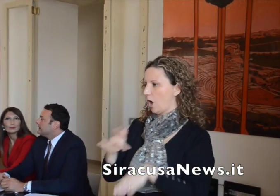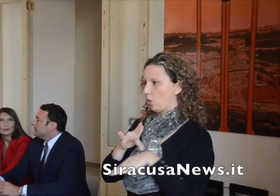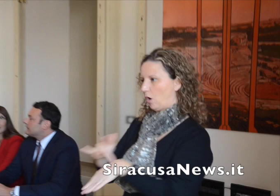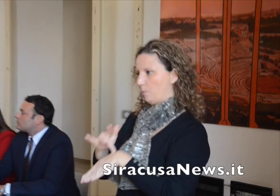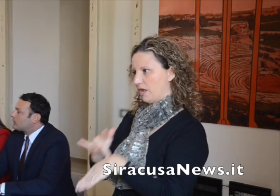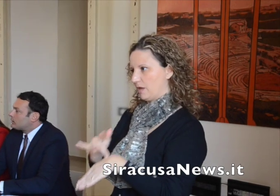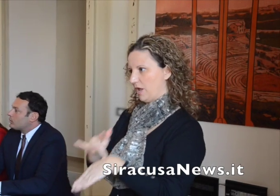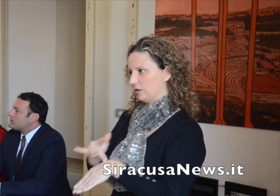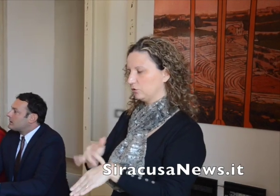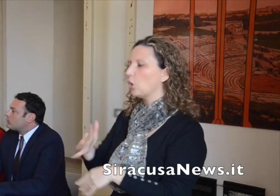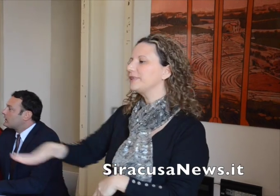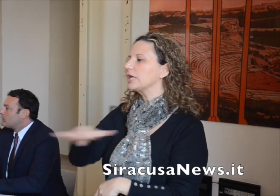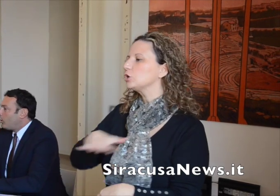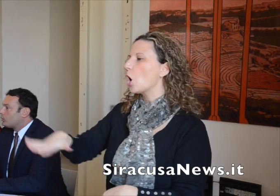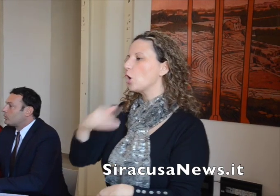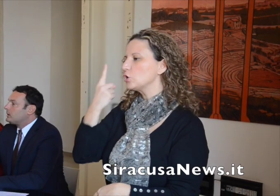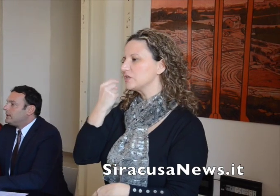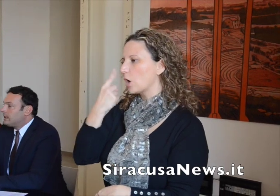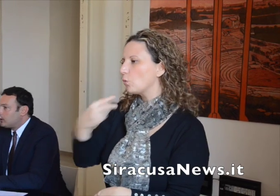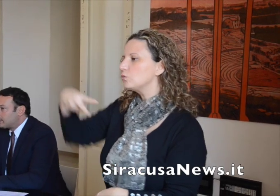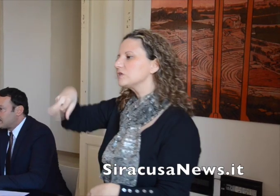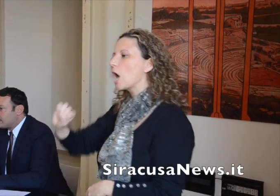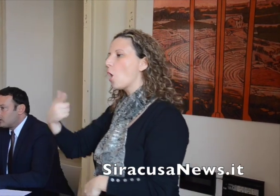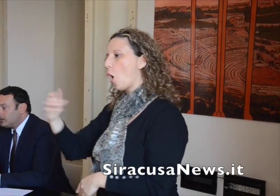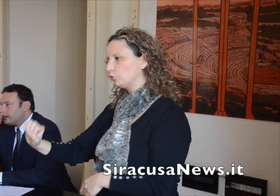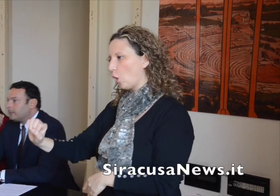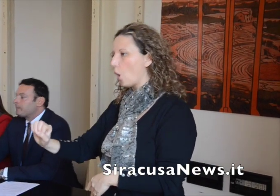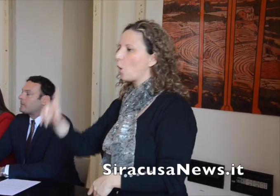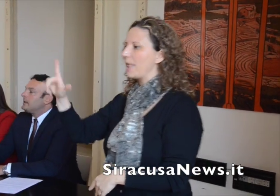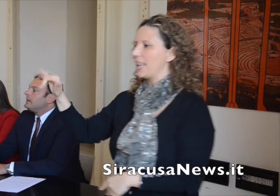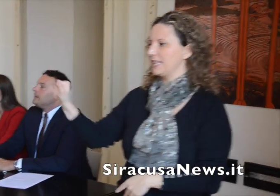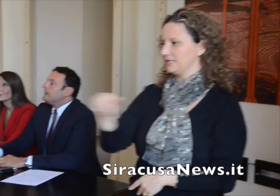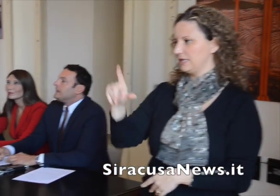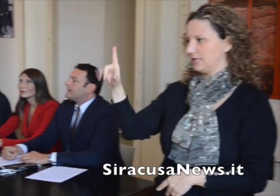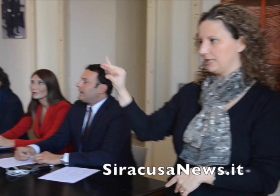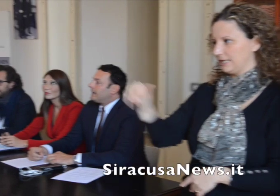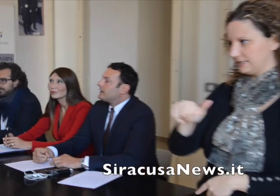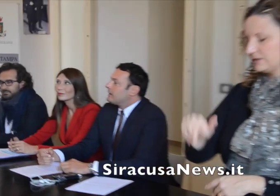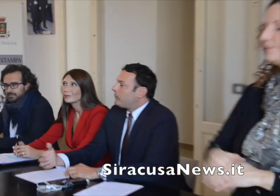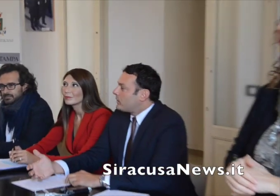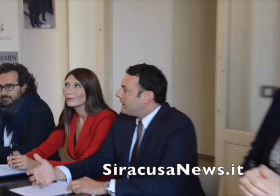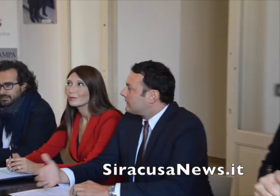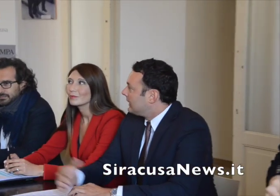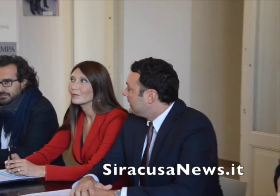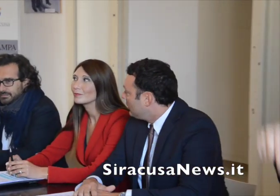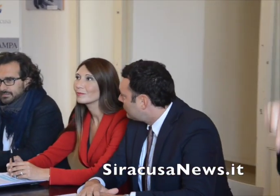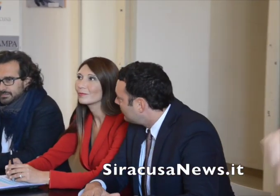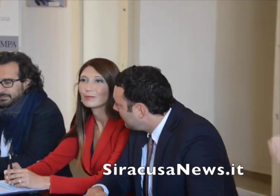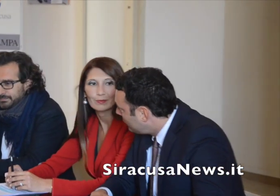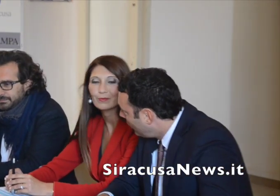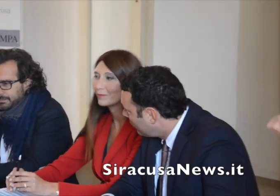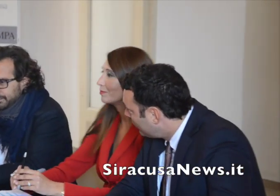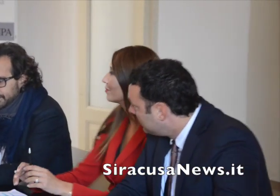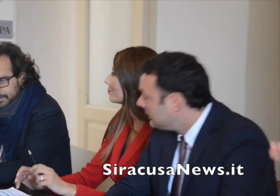raccolto grandi frutti, grandi feedback da parte dei fruitori. Quindi un tassello in più per immaginare le nostre città